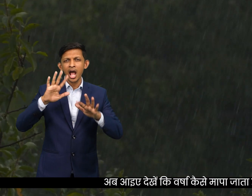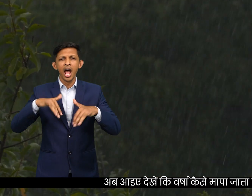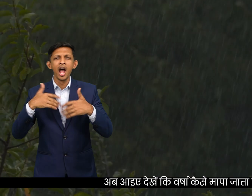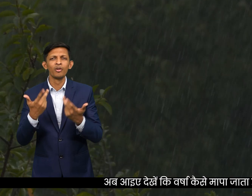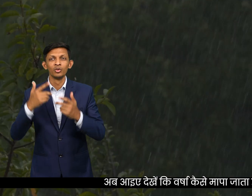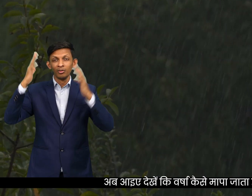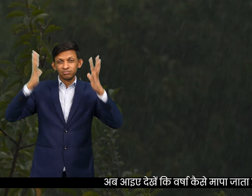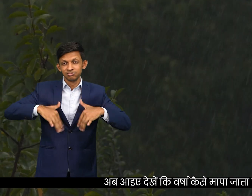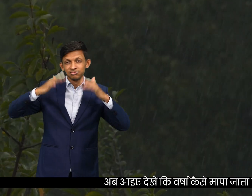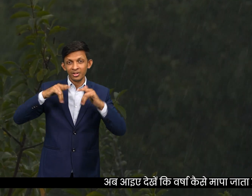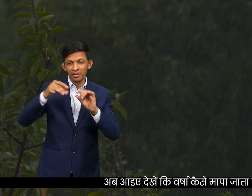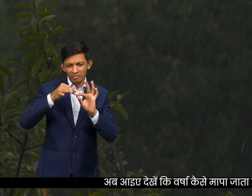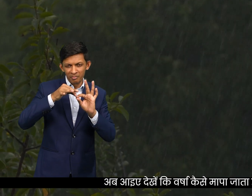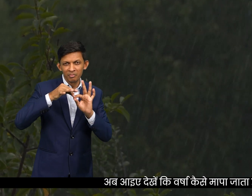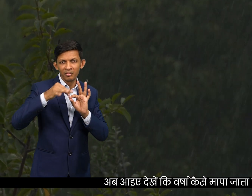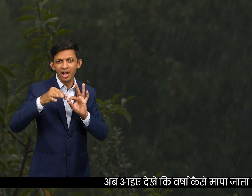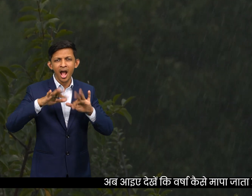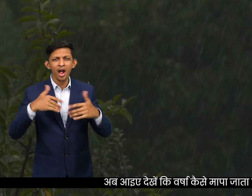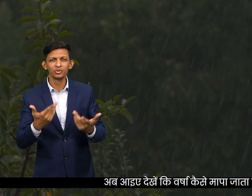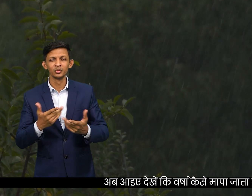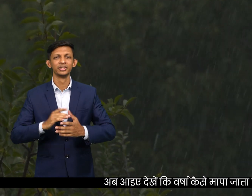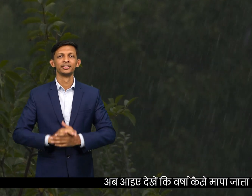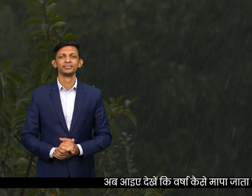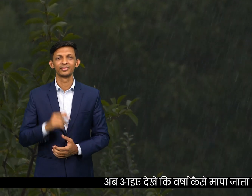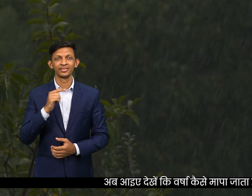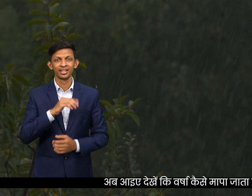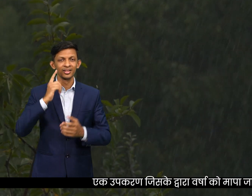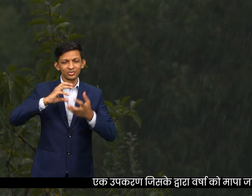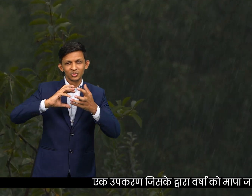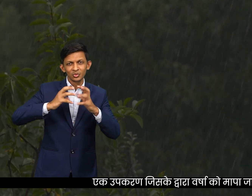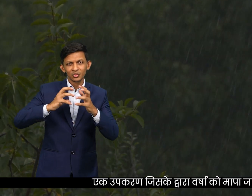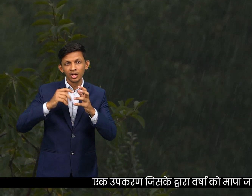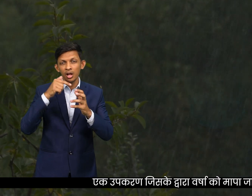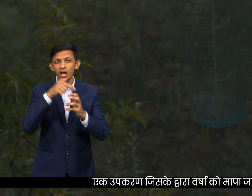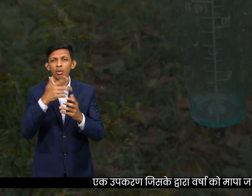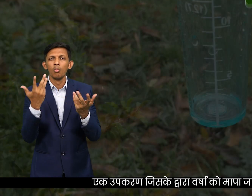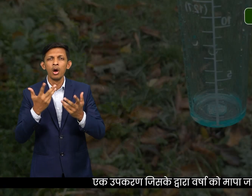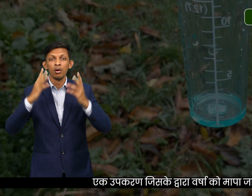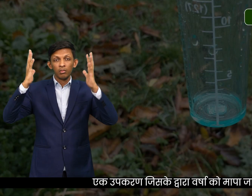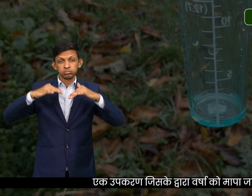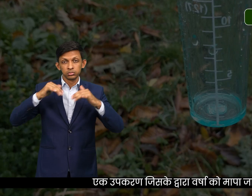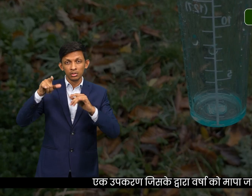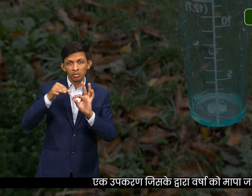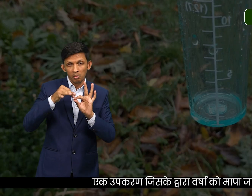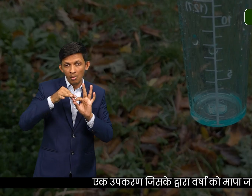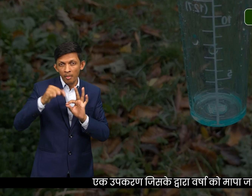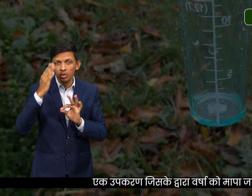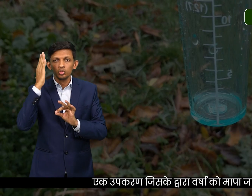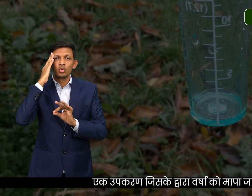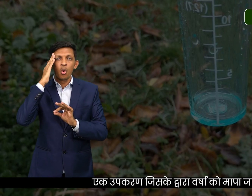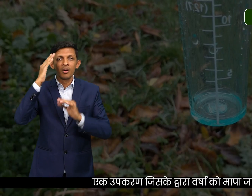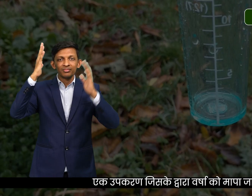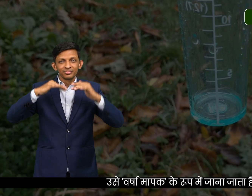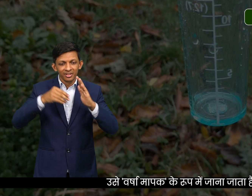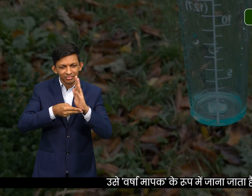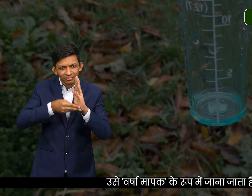अब आइए देखें कि वर्षा कैसे मापा जाता है। एक उपकरण जिसके द्वारा वर्षा को मापा